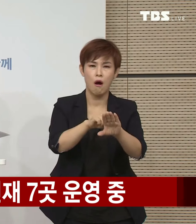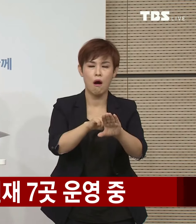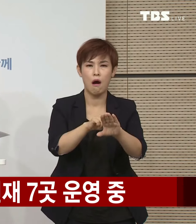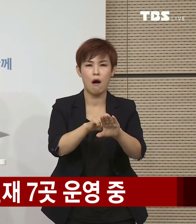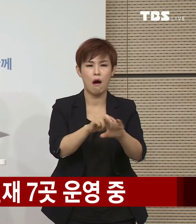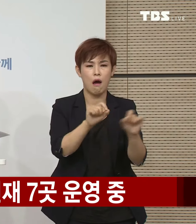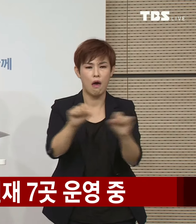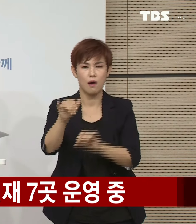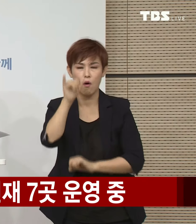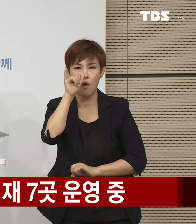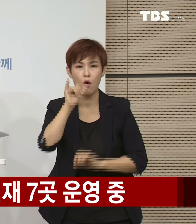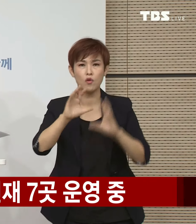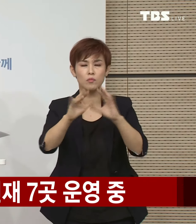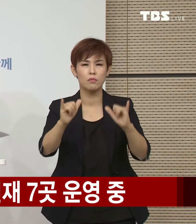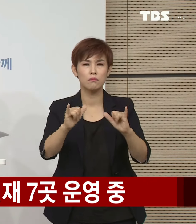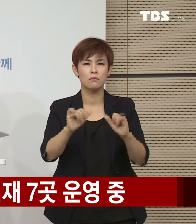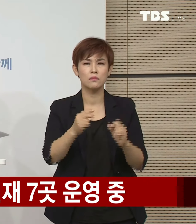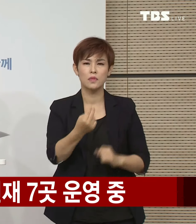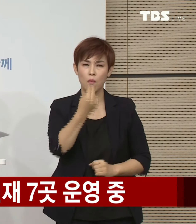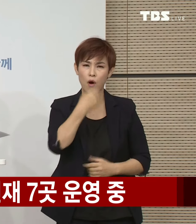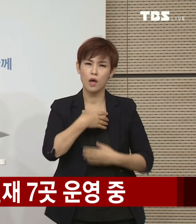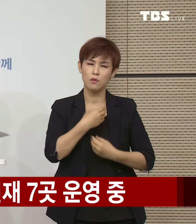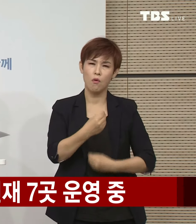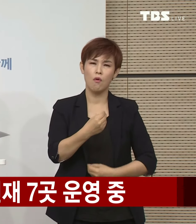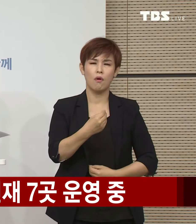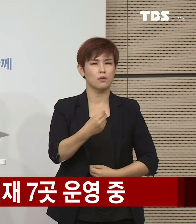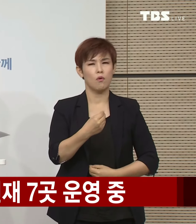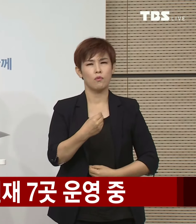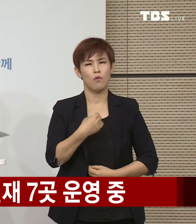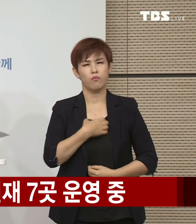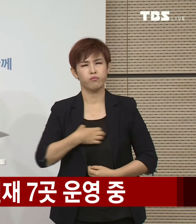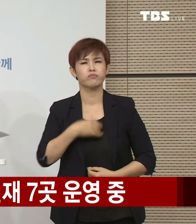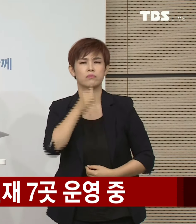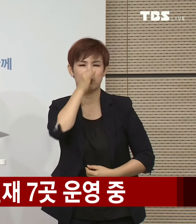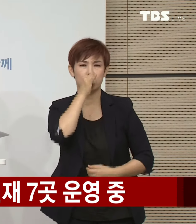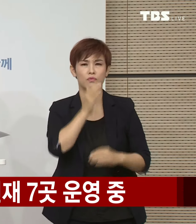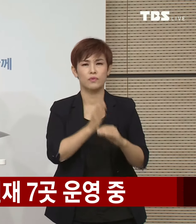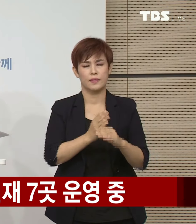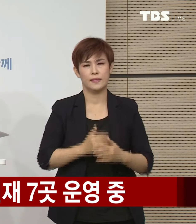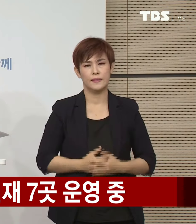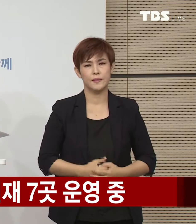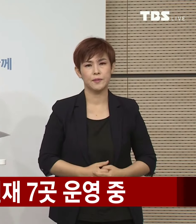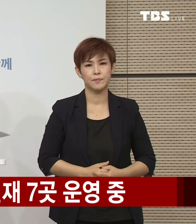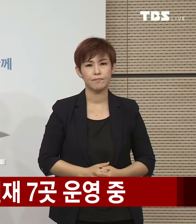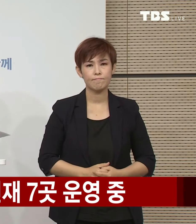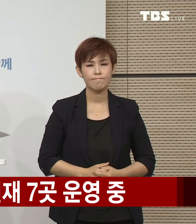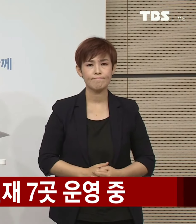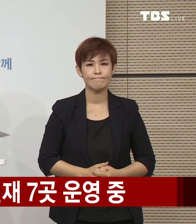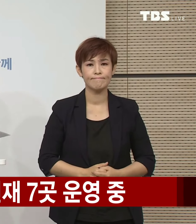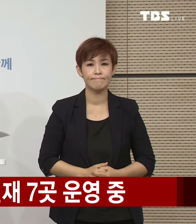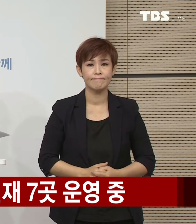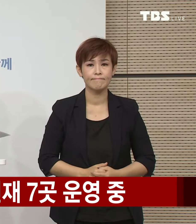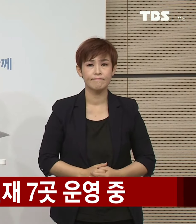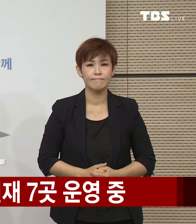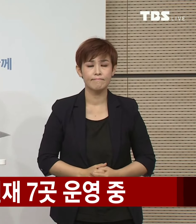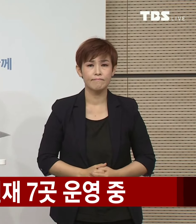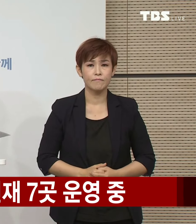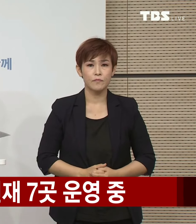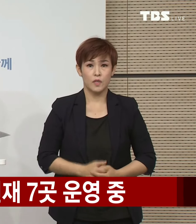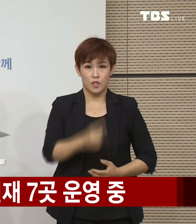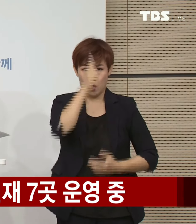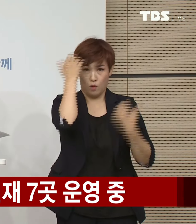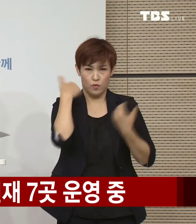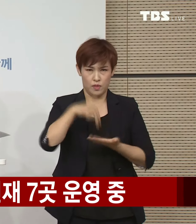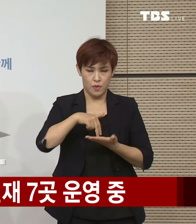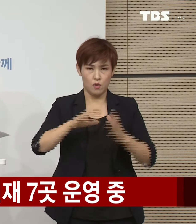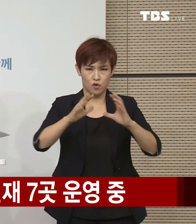국민의 생명과 안전에 위해가 발생할 가능성에 대해서도 크게 우려하고 있습니다. 정부는